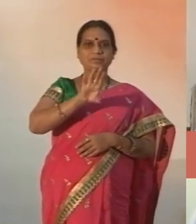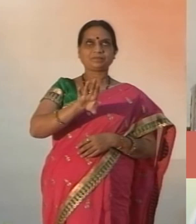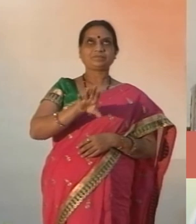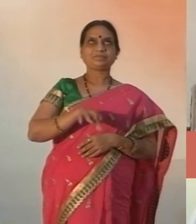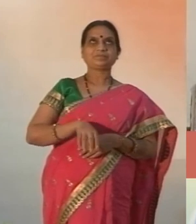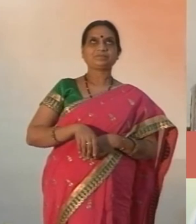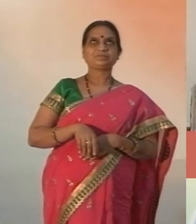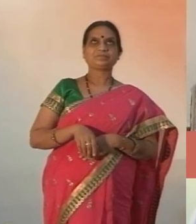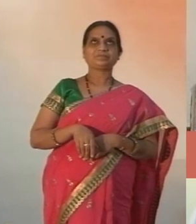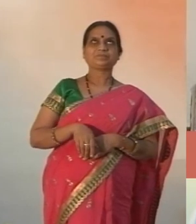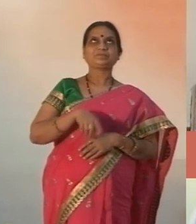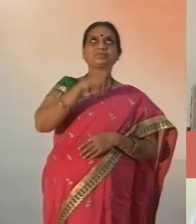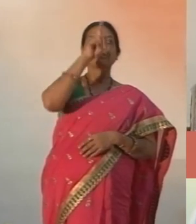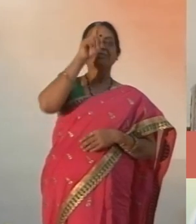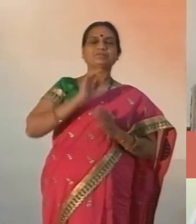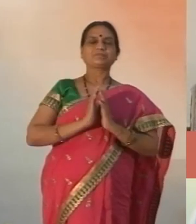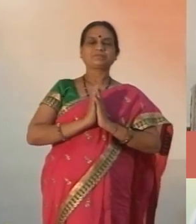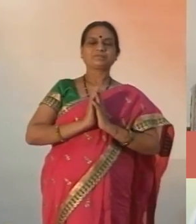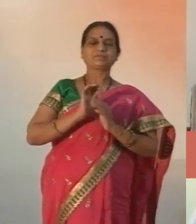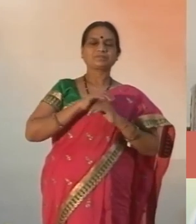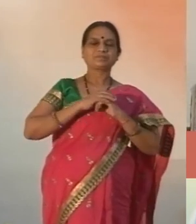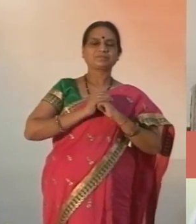भगवान की मदद को अनुभव करने लगती हूँ।